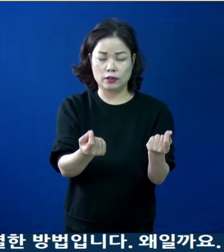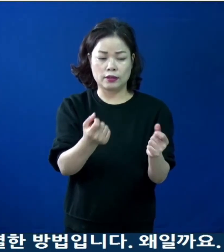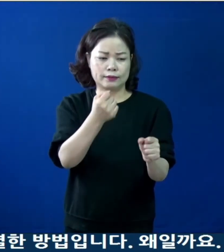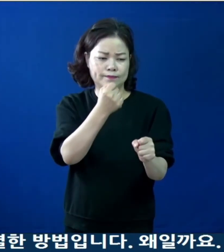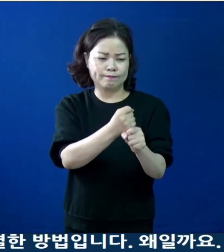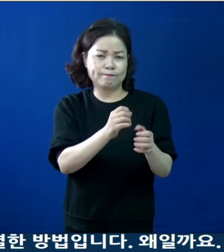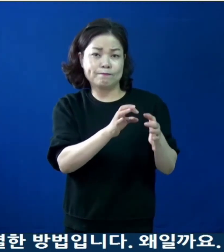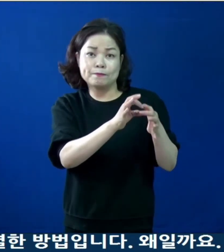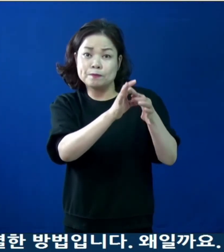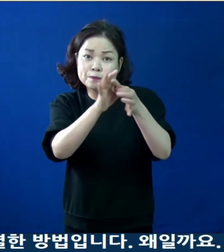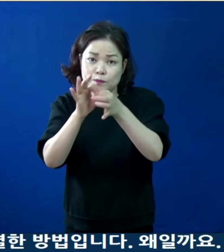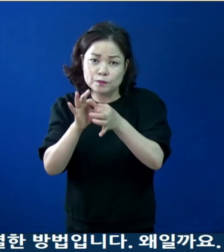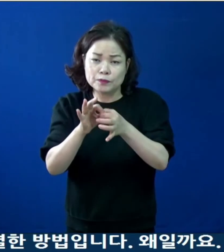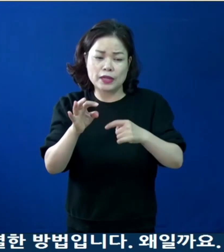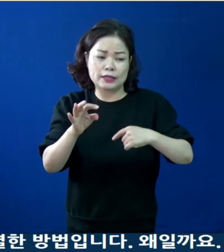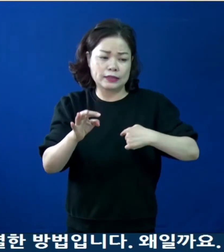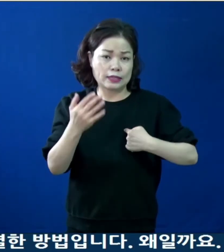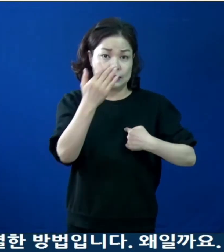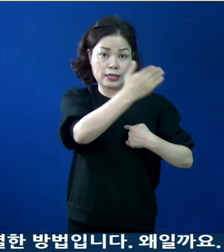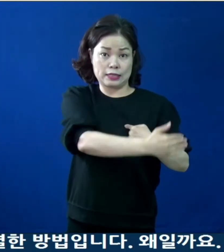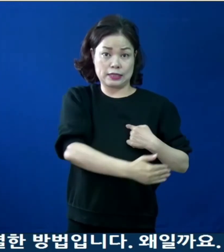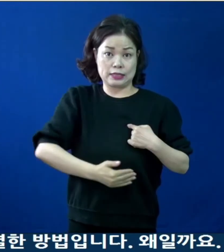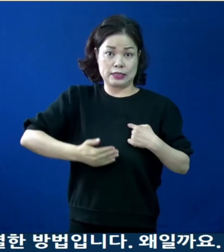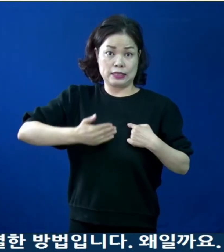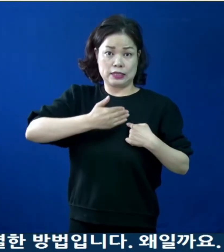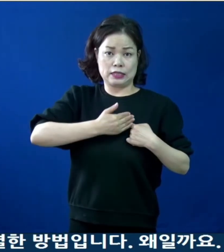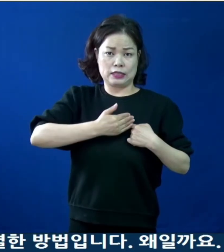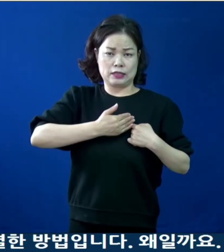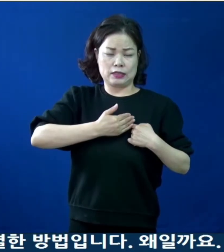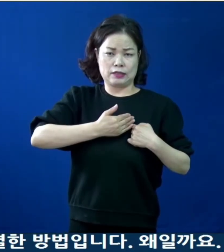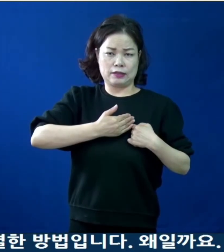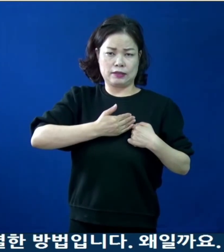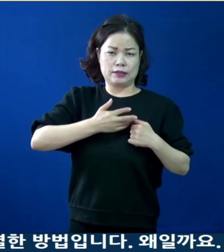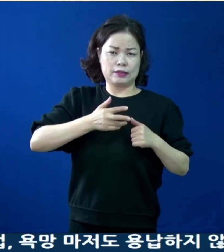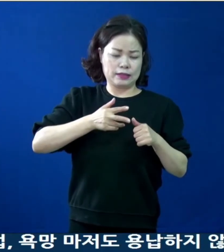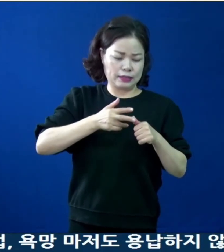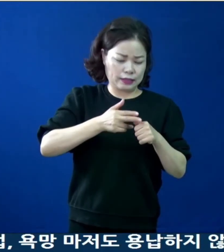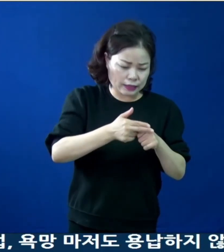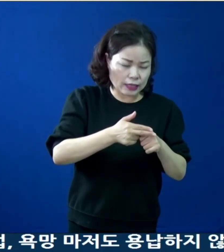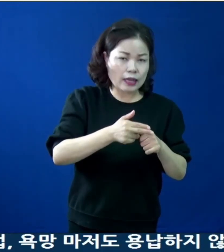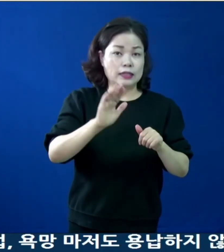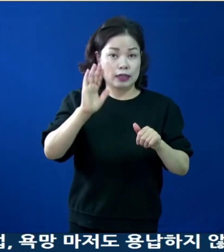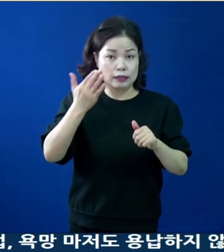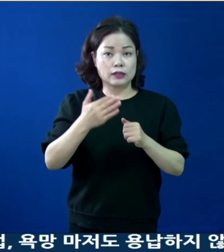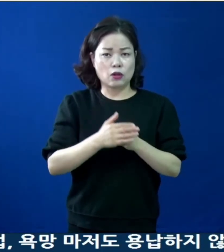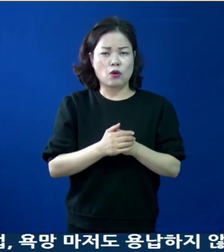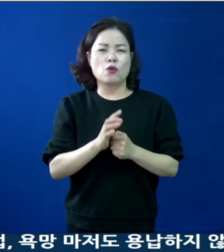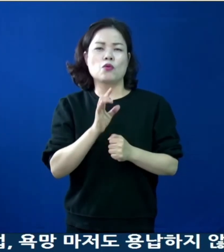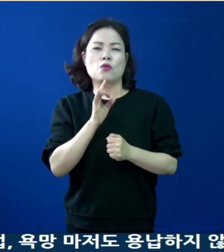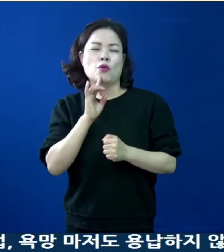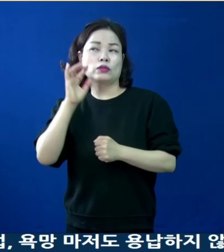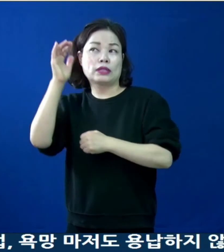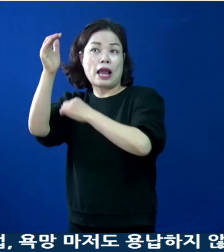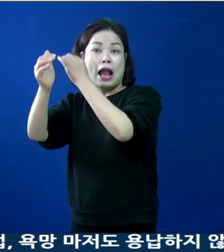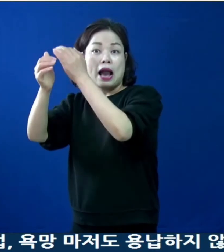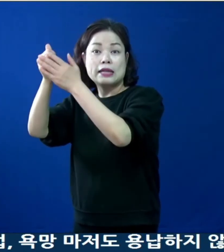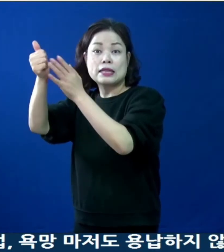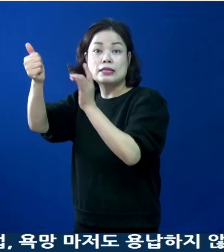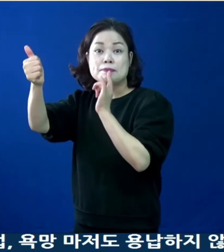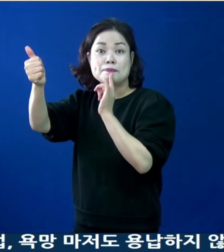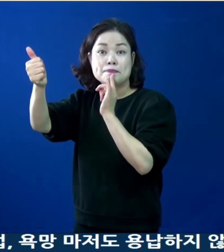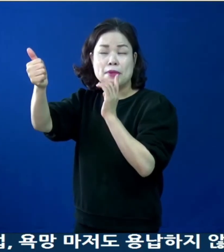생산과 관련된 자신의 신체를 죽여내는 것, 제거하는 것, 그래서 오직